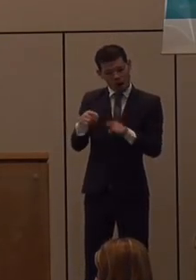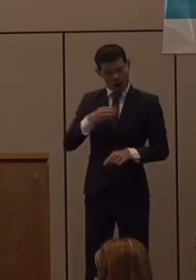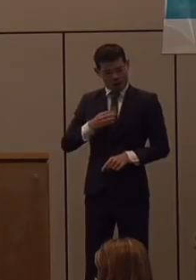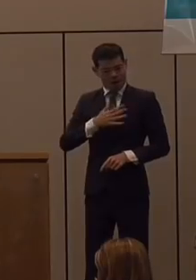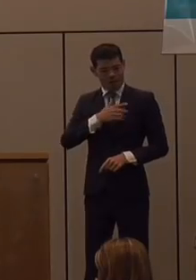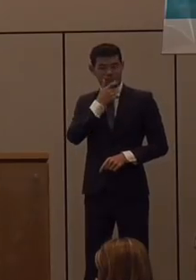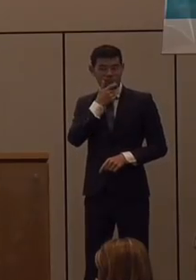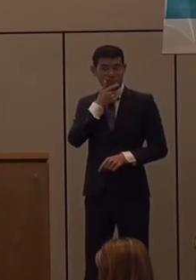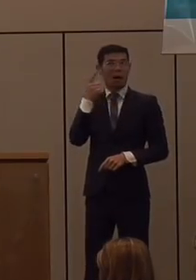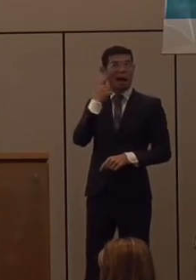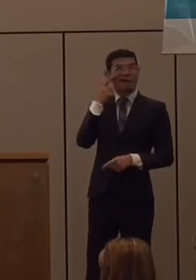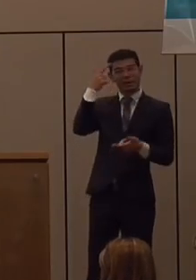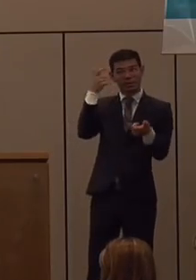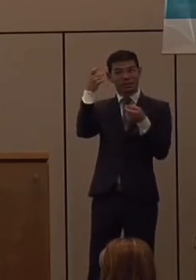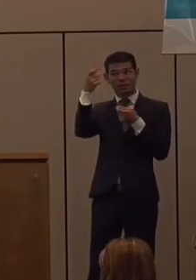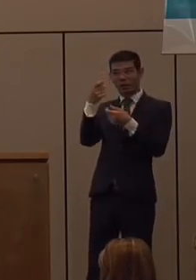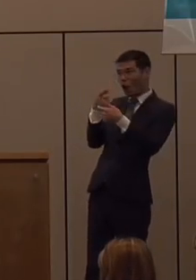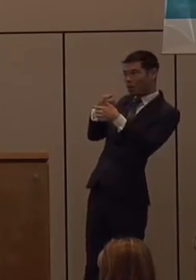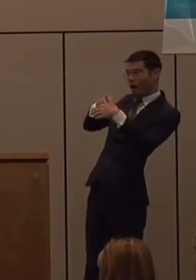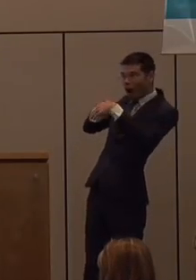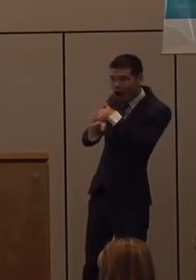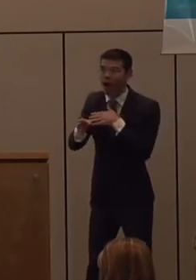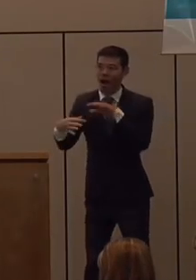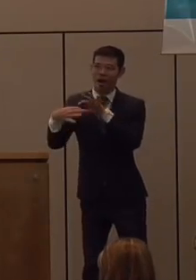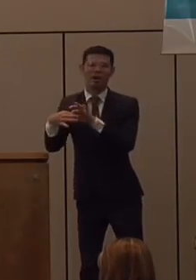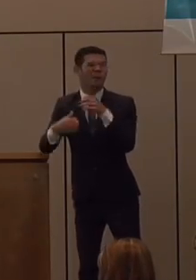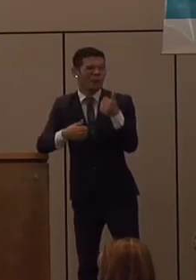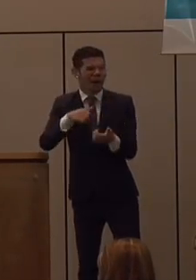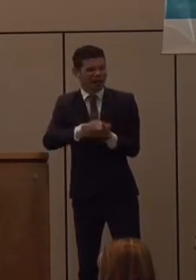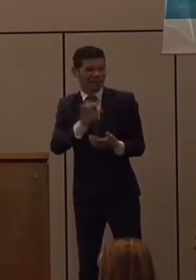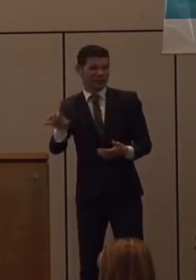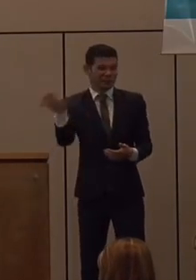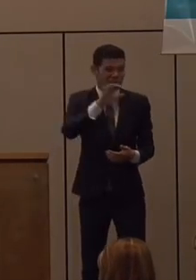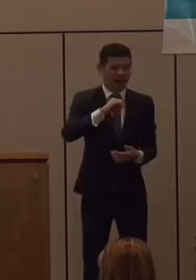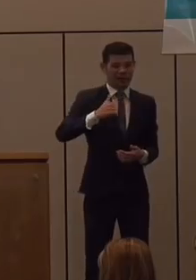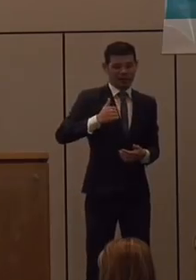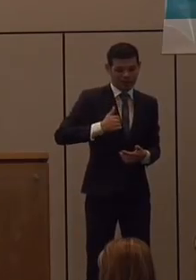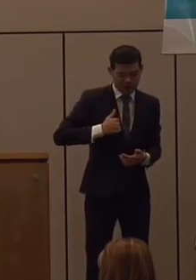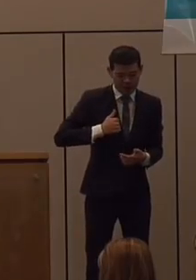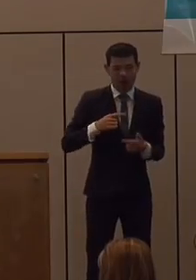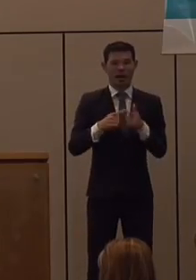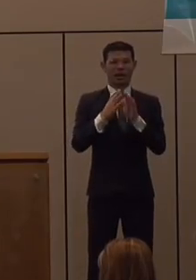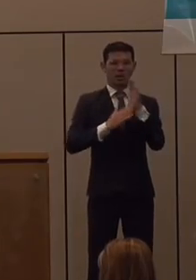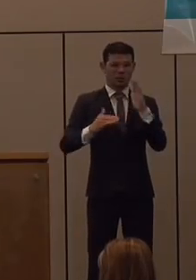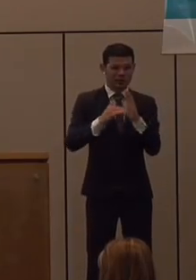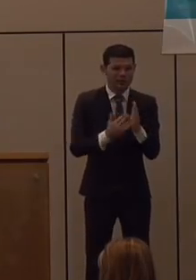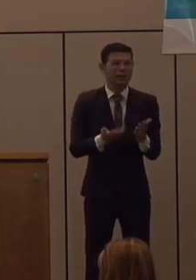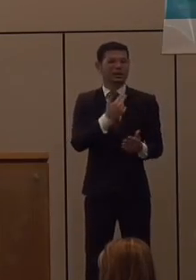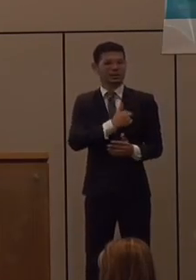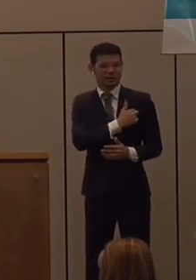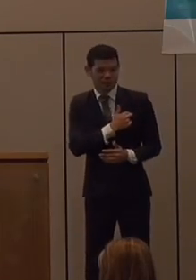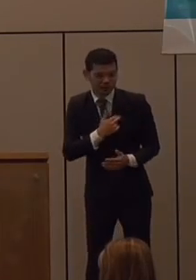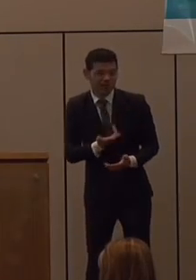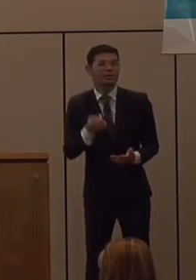en el ac así que tenemos con estos países canadá nueva zelandia singapur y australia la